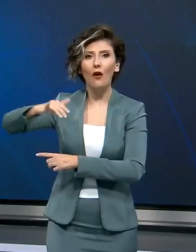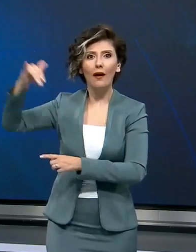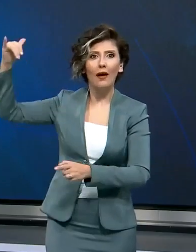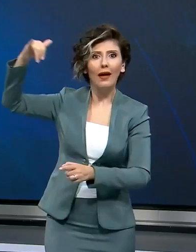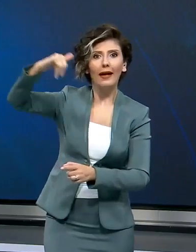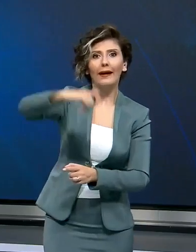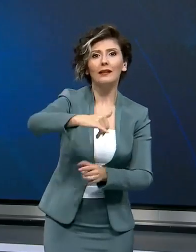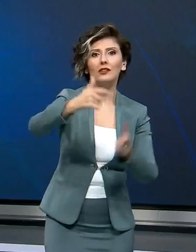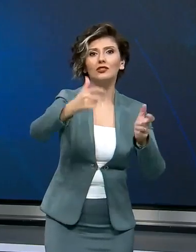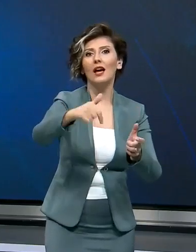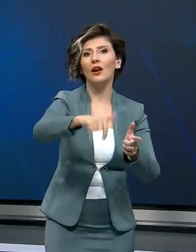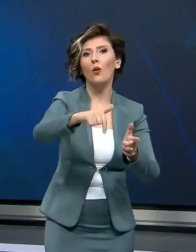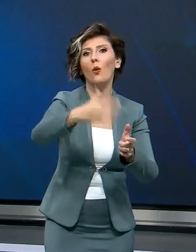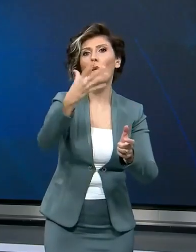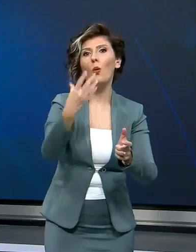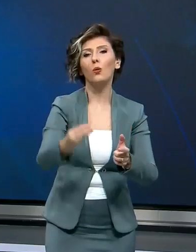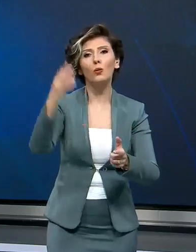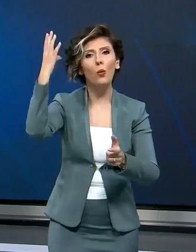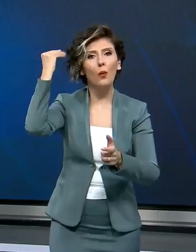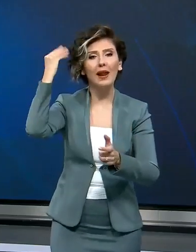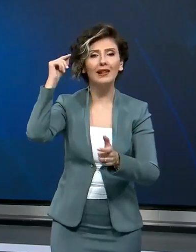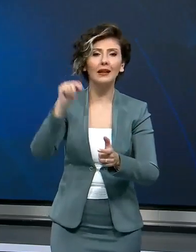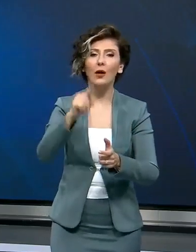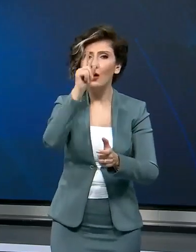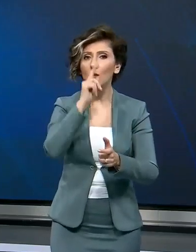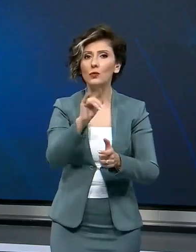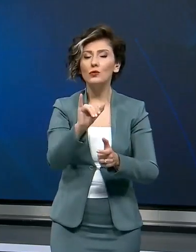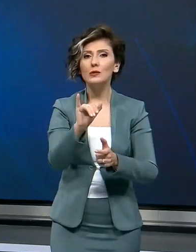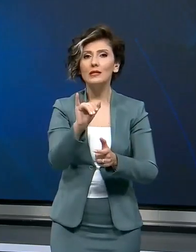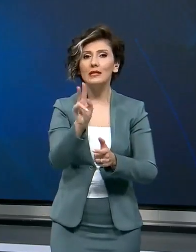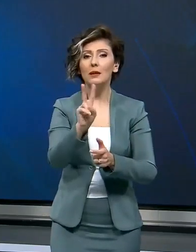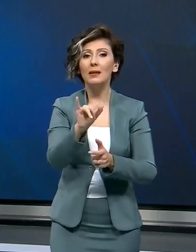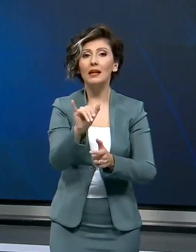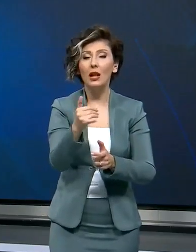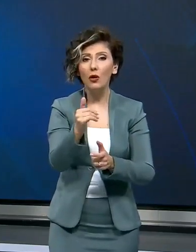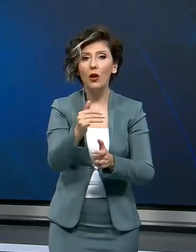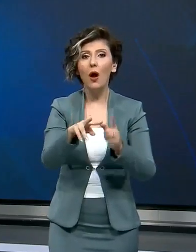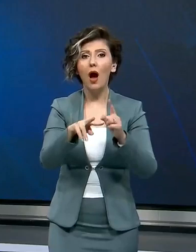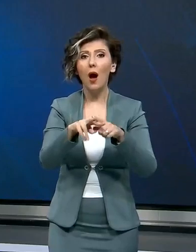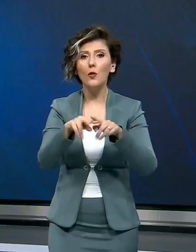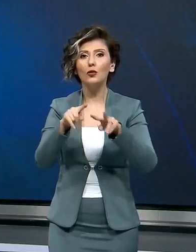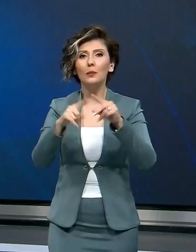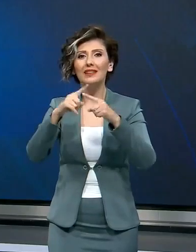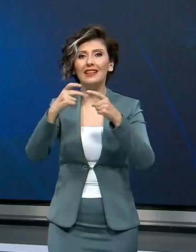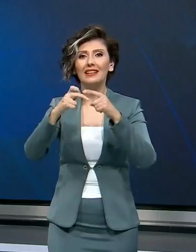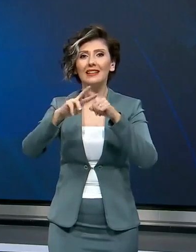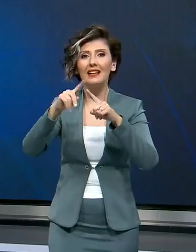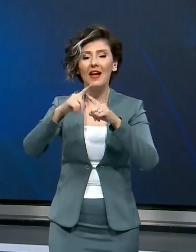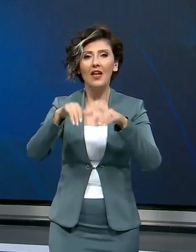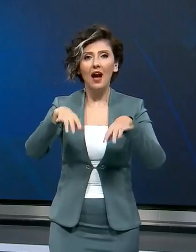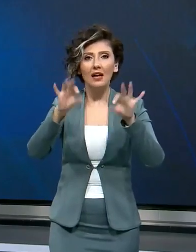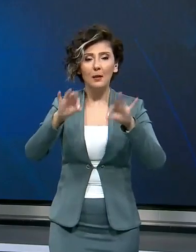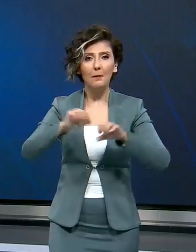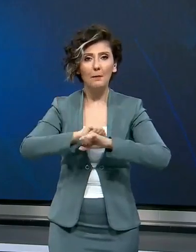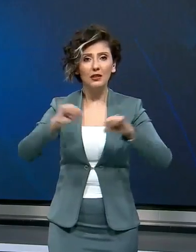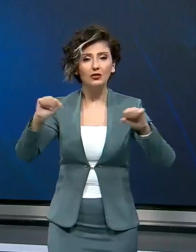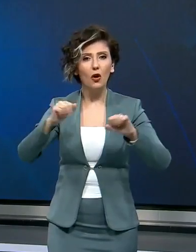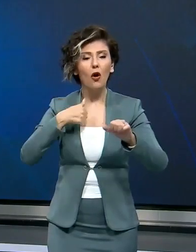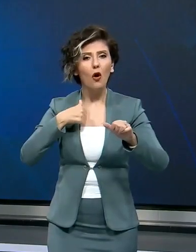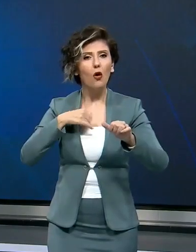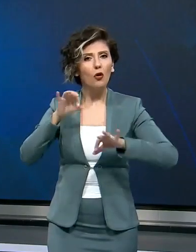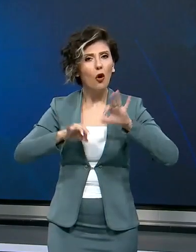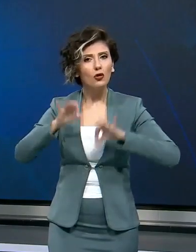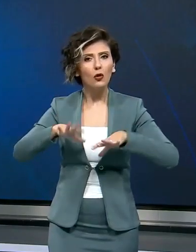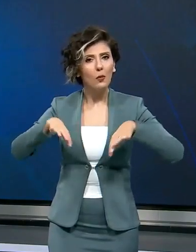iniş yerlerinden biri olduğu öğrenildi. 120 kilogram amonyum nitratla hazırlanan patlayıcılar kontrollü